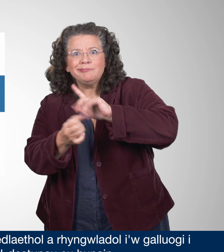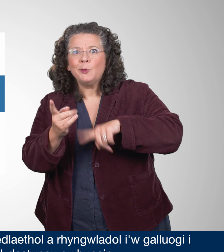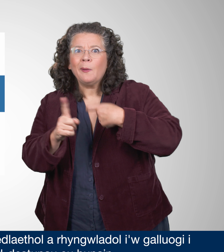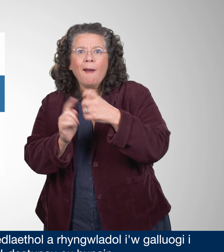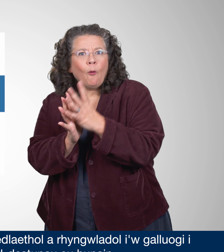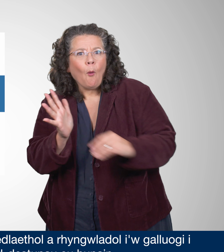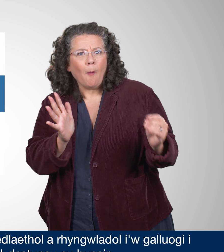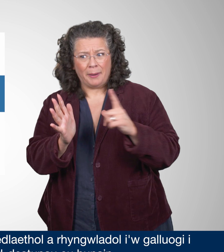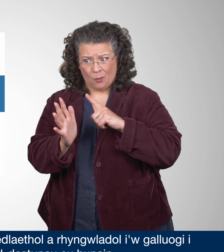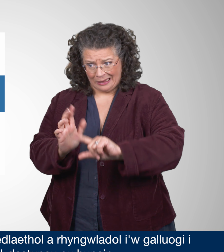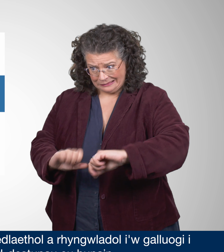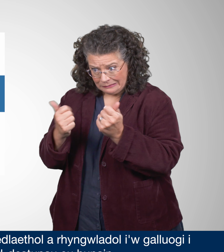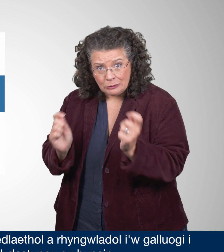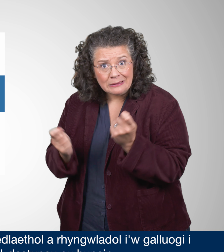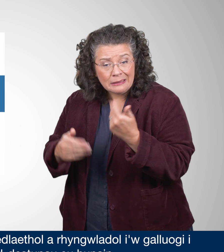Drwy rannu dysgu